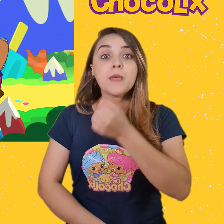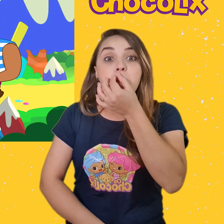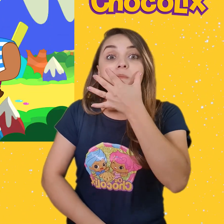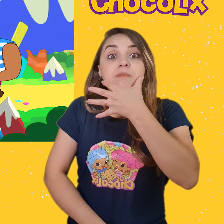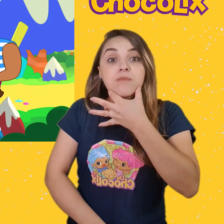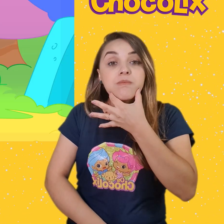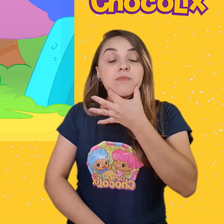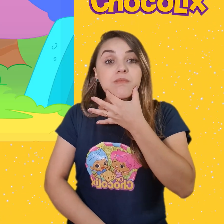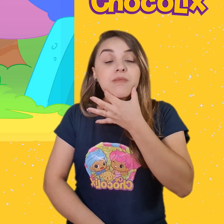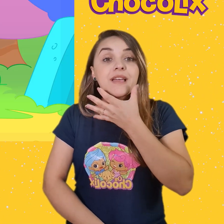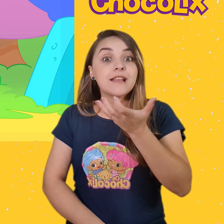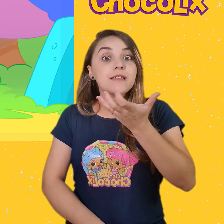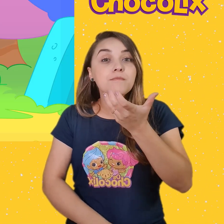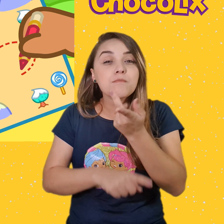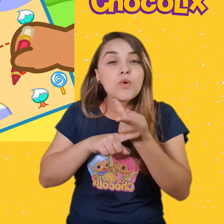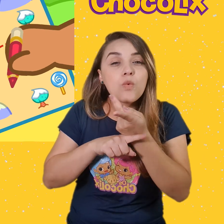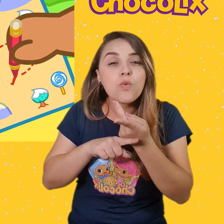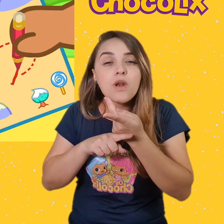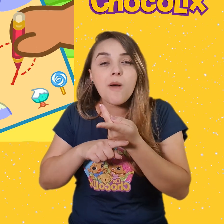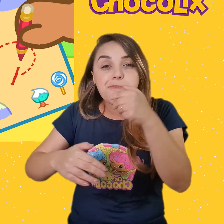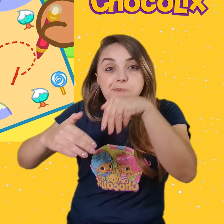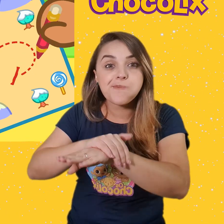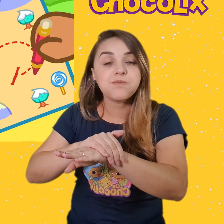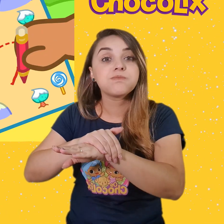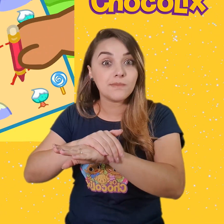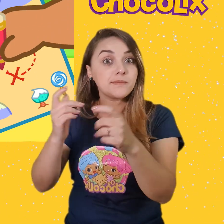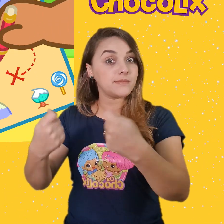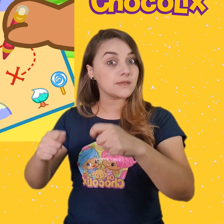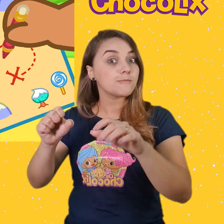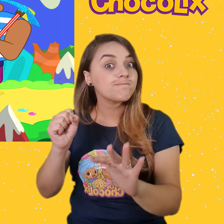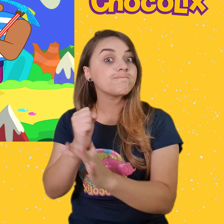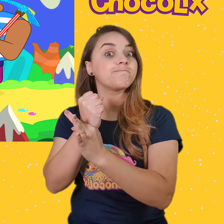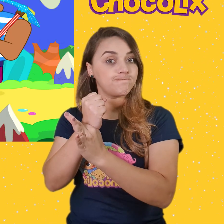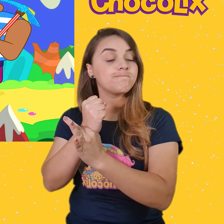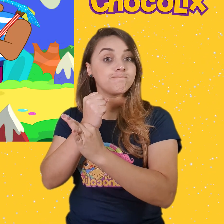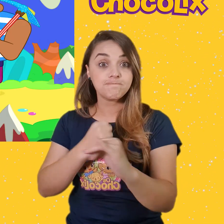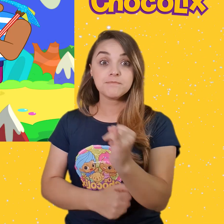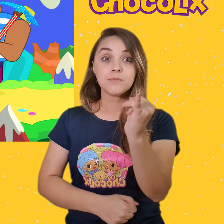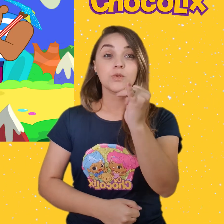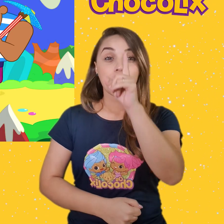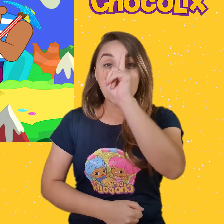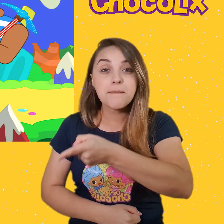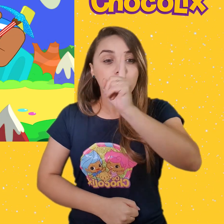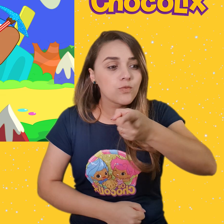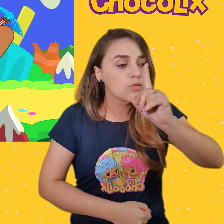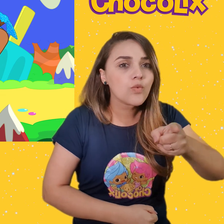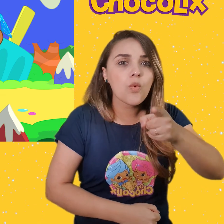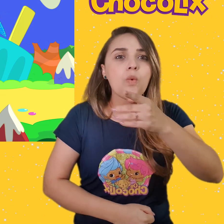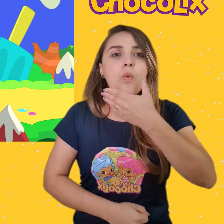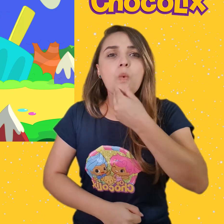de super secreto, o esconderijo do tesouro deveria ser muito seguro. Então ele mandou que seus